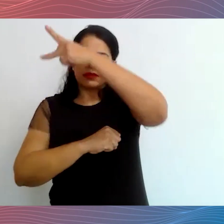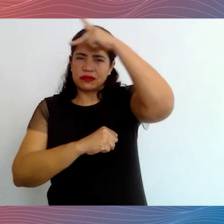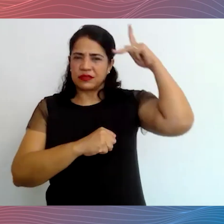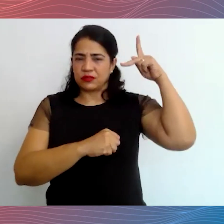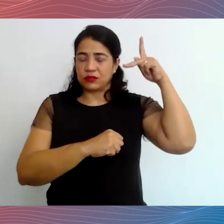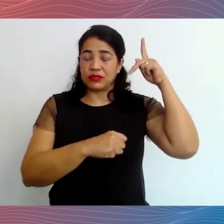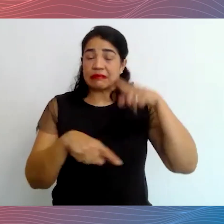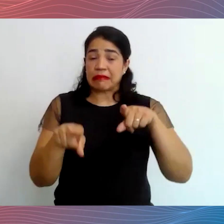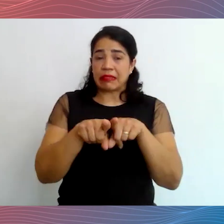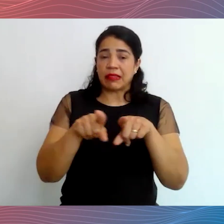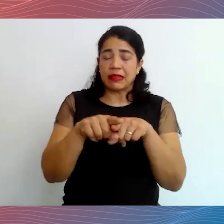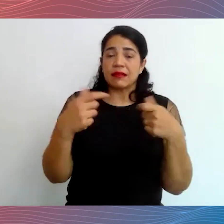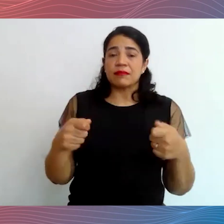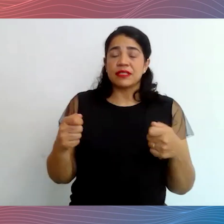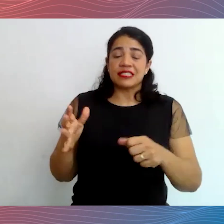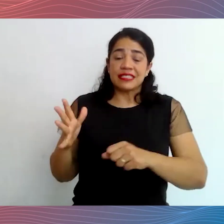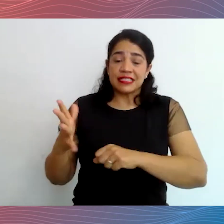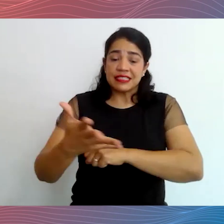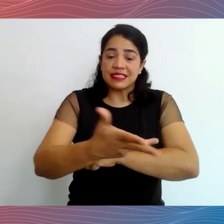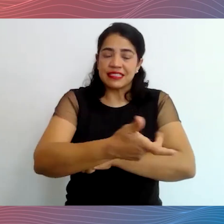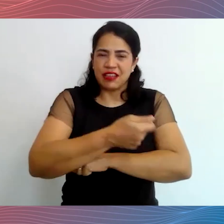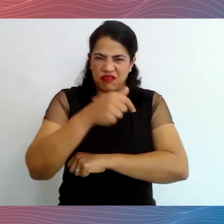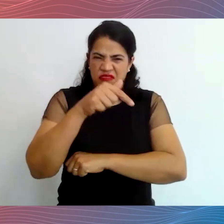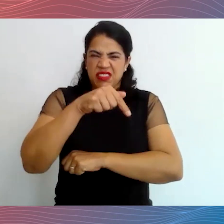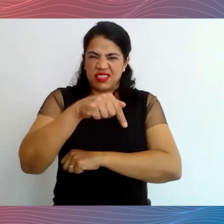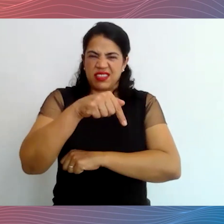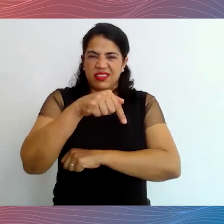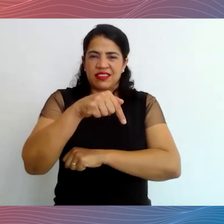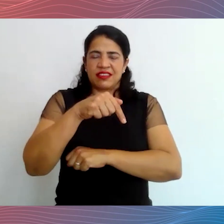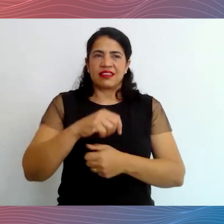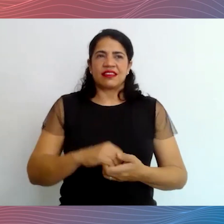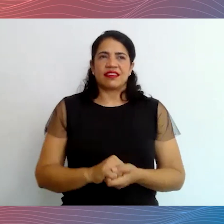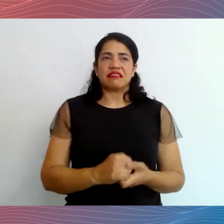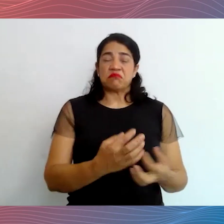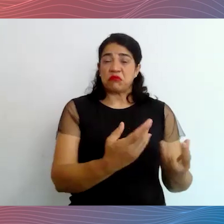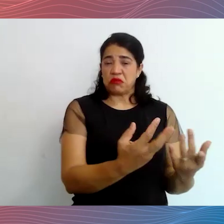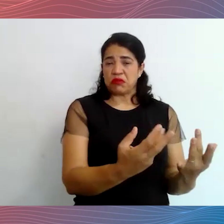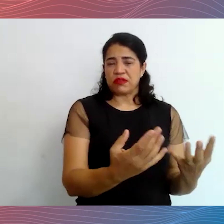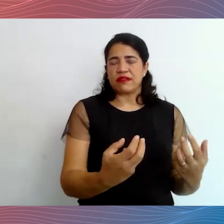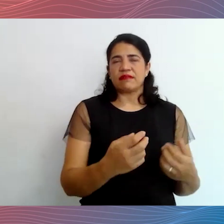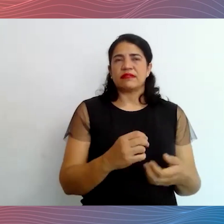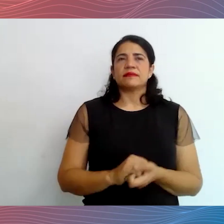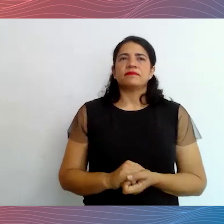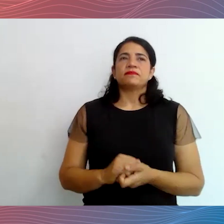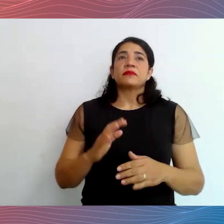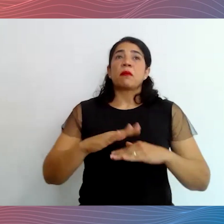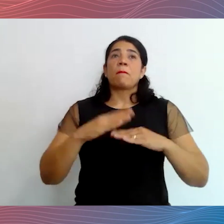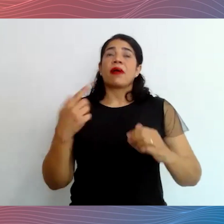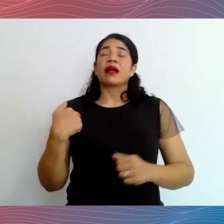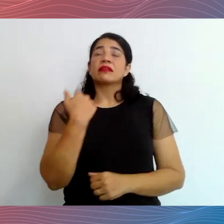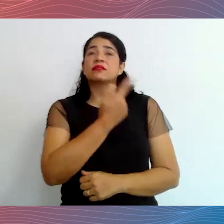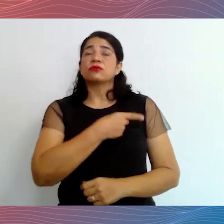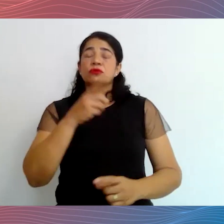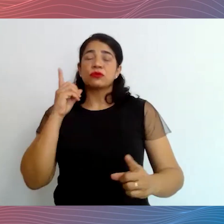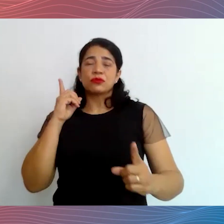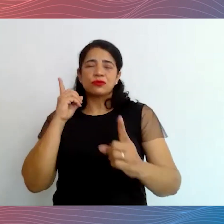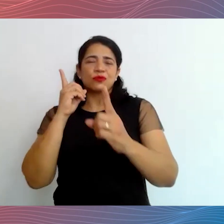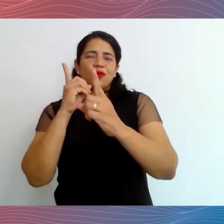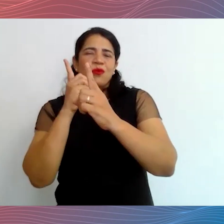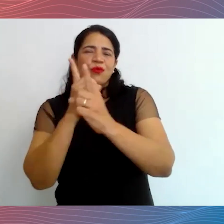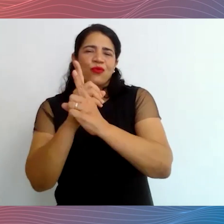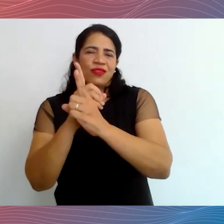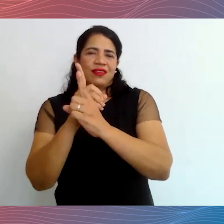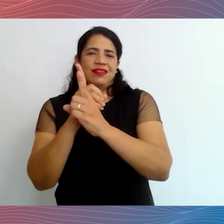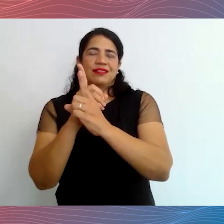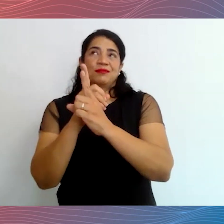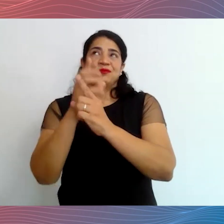Então, ainda mais, nós passamos a encontrar no mergulho desse rio da graça o próprio Deus, que é